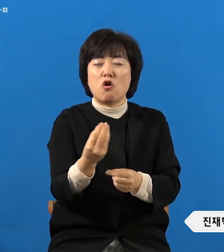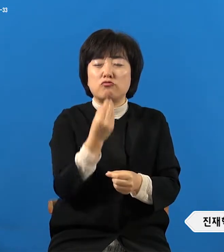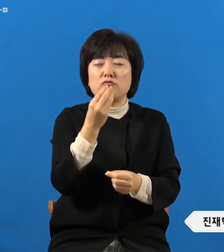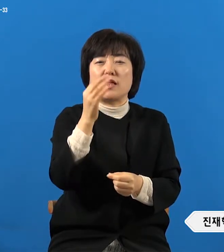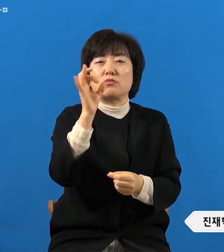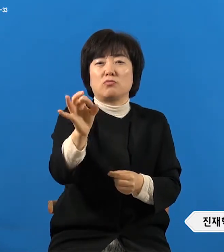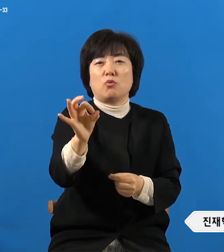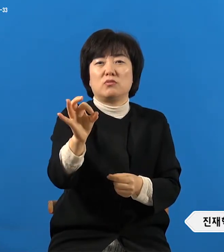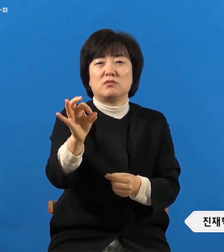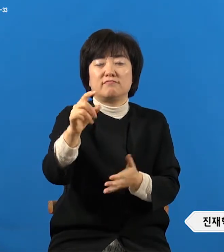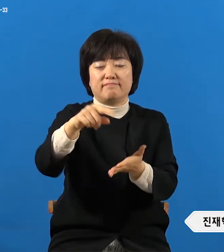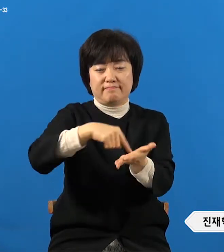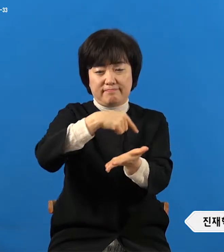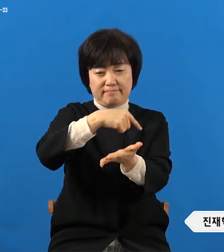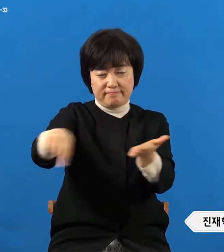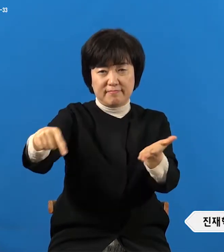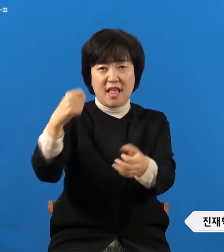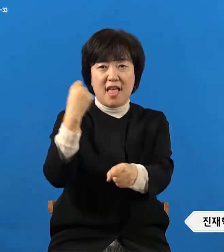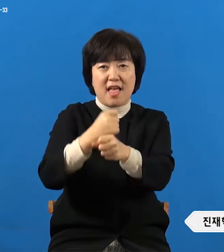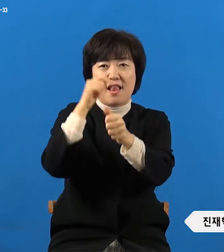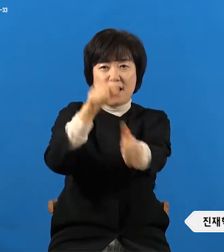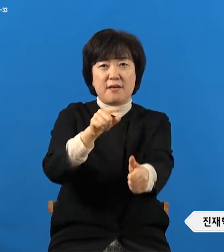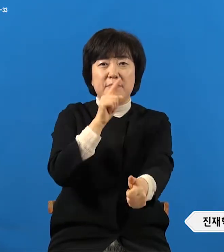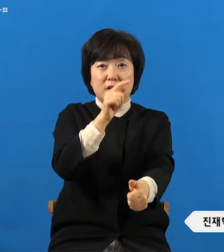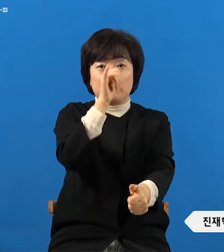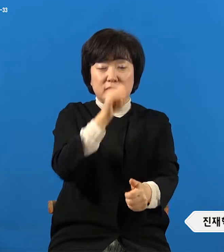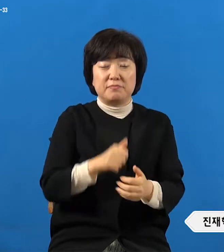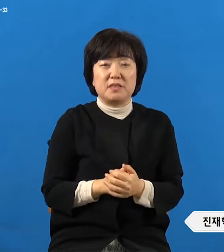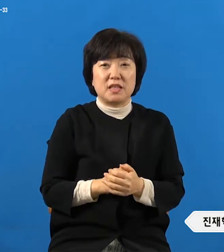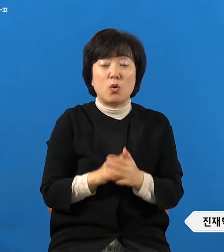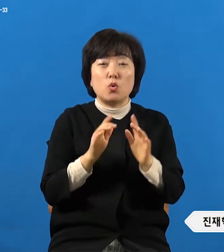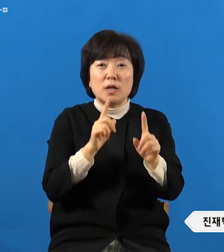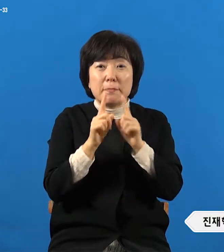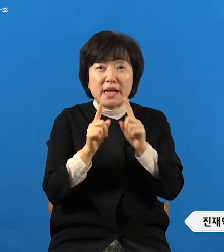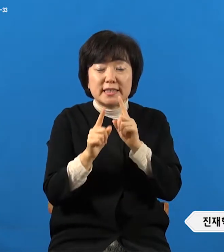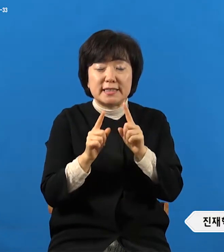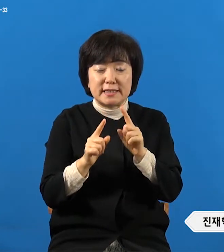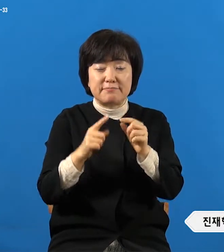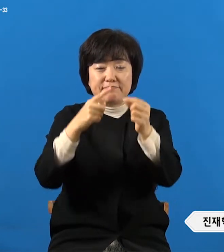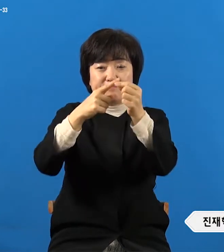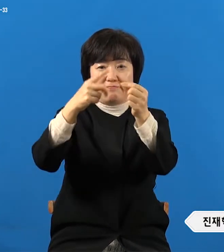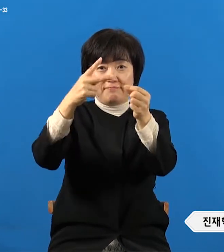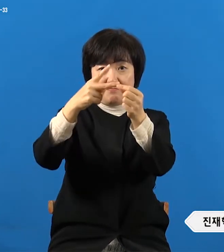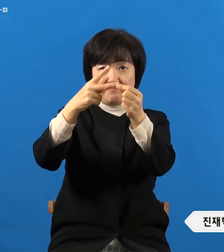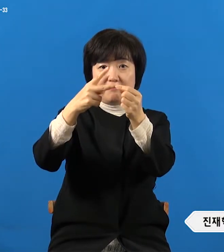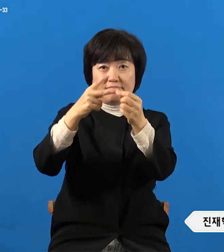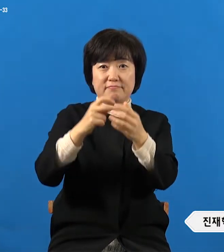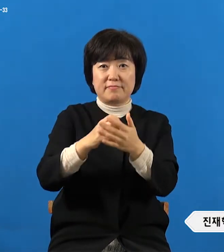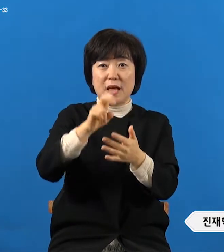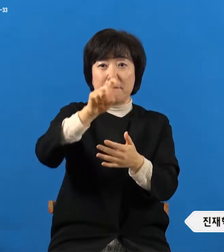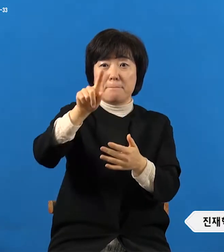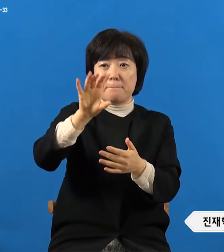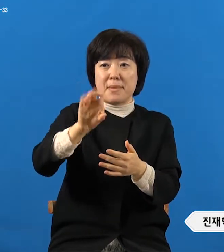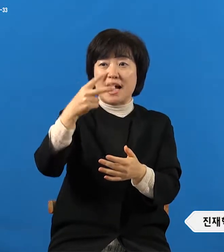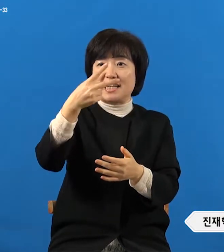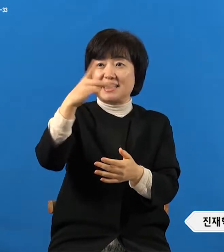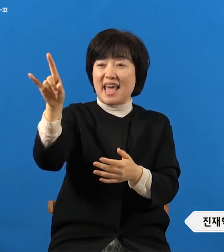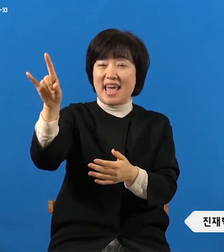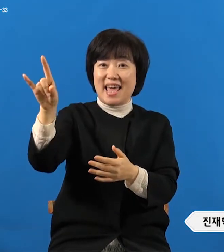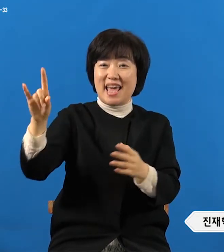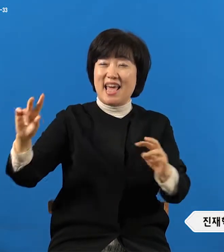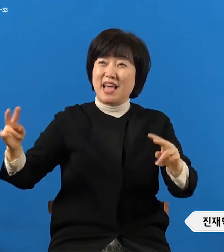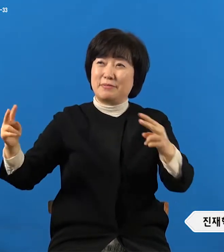계산하라고 말씀하십니다. 오늘 말씀을 보니까 두 가지로 말씀합니다. 망대의 비유를